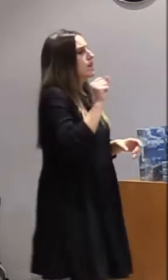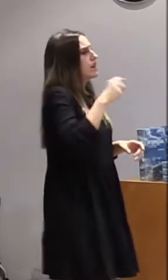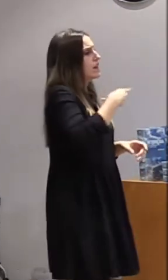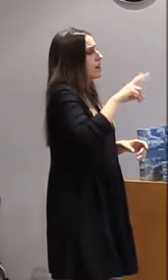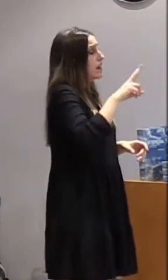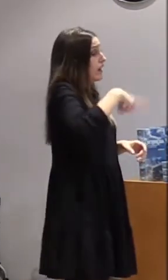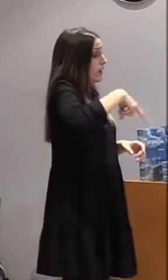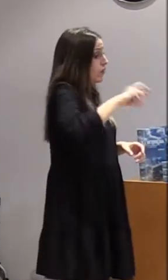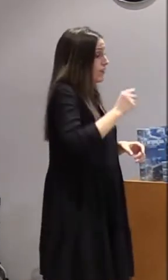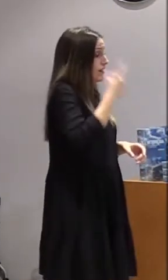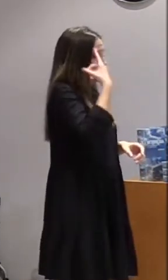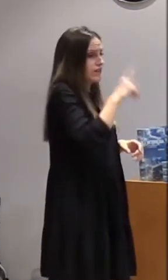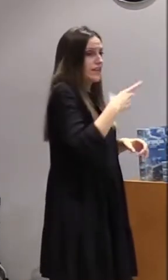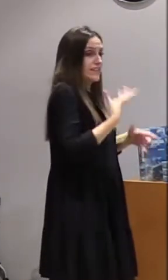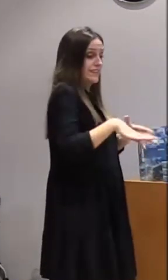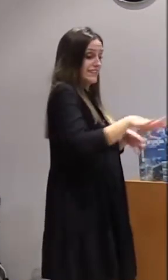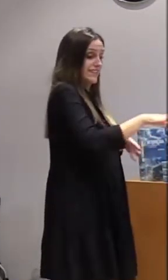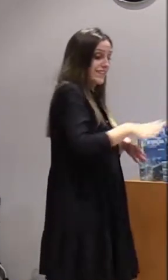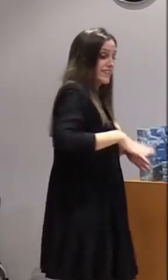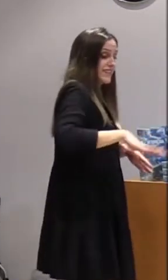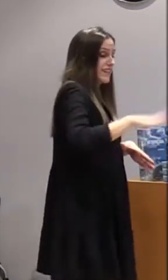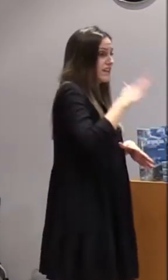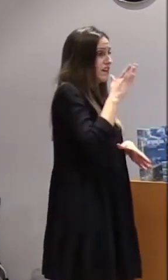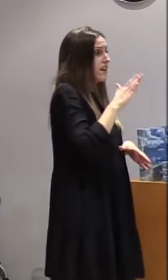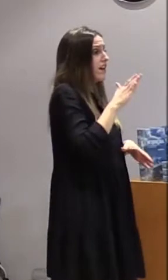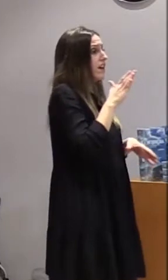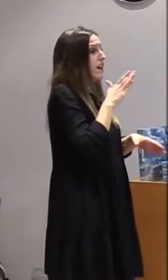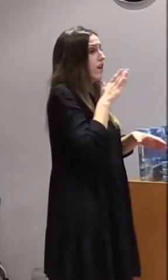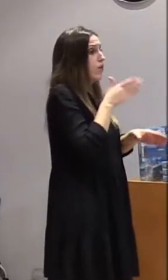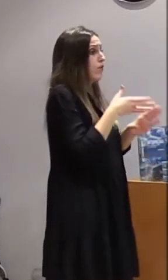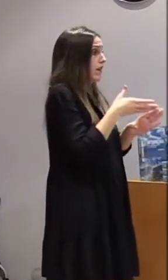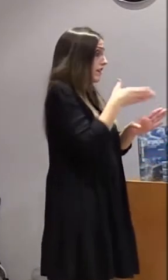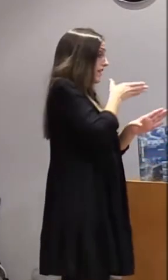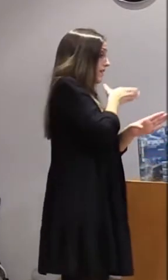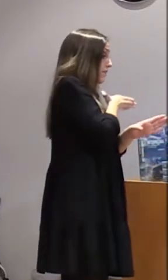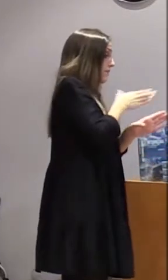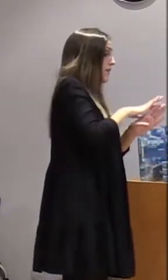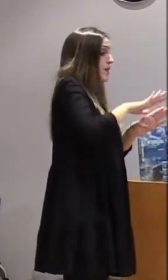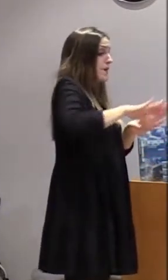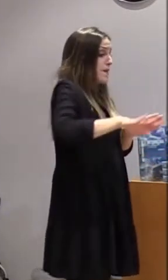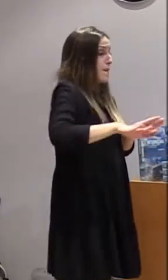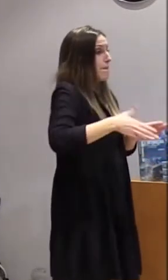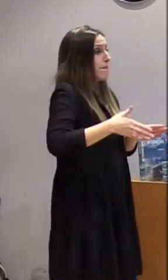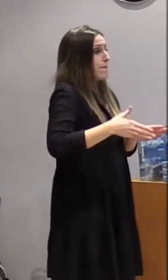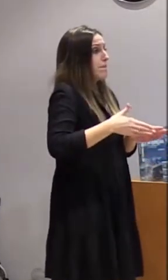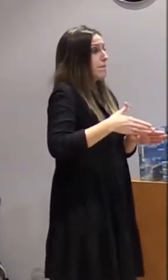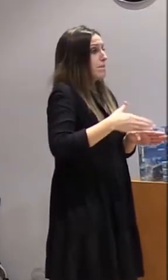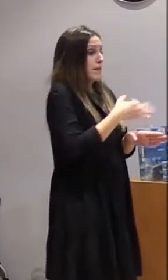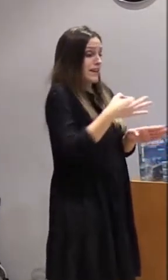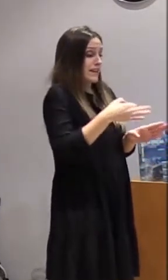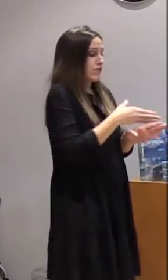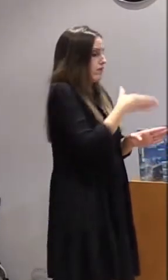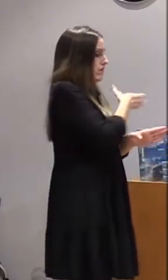separaba lo que sería el paraíso terrenal del infierno, ¿no? Y se supone que,